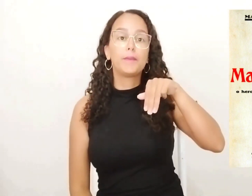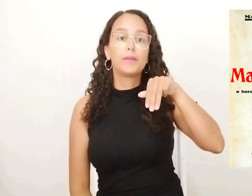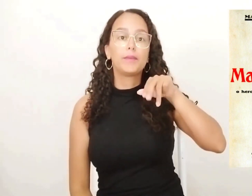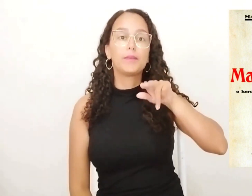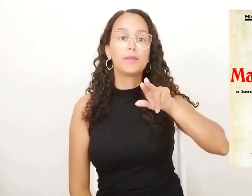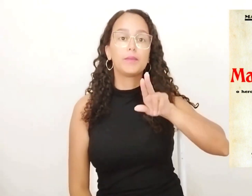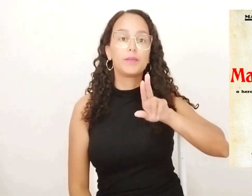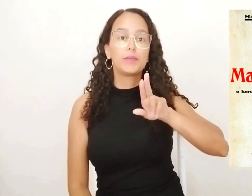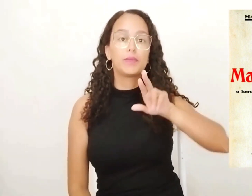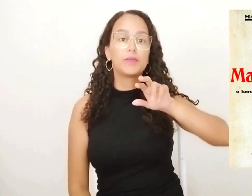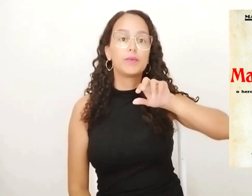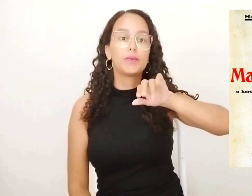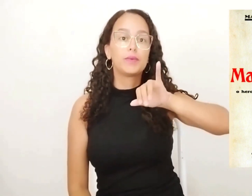Porém, ele o perde.